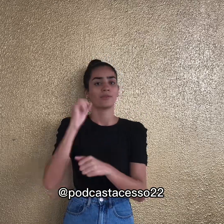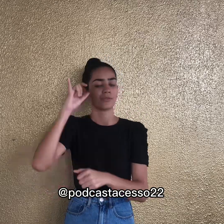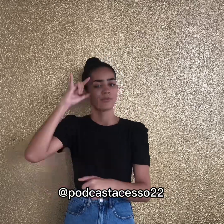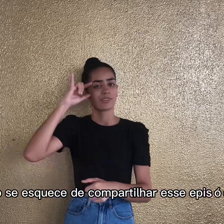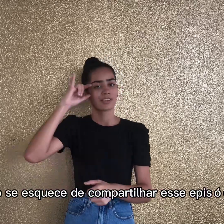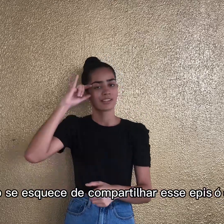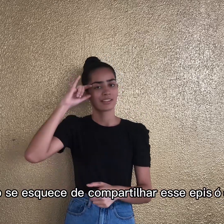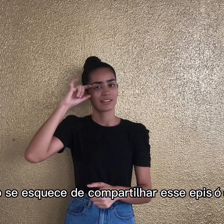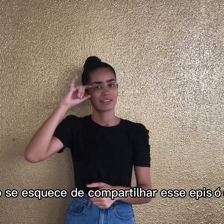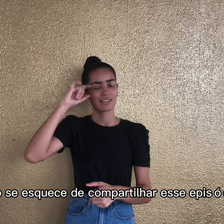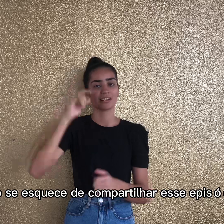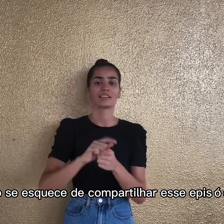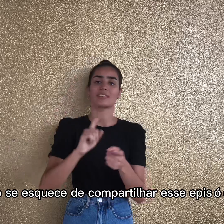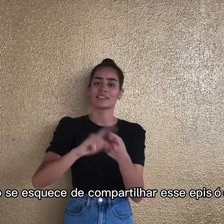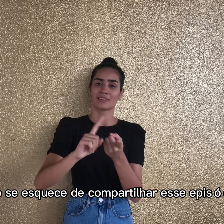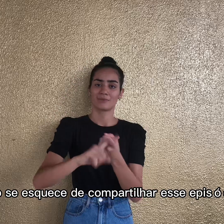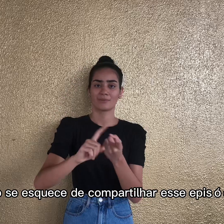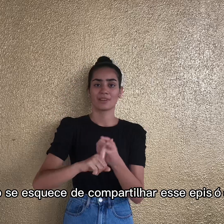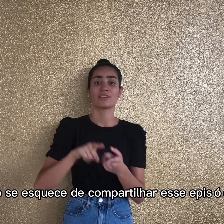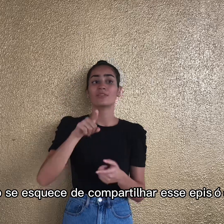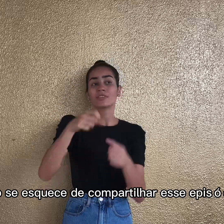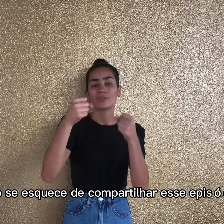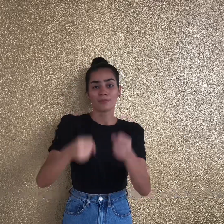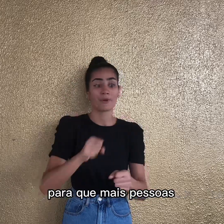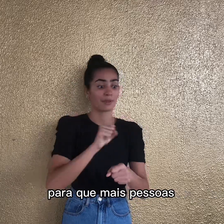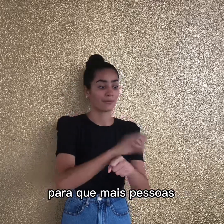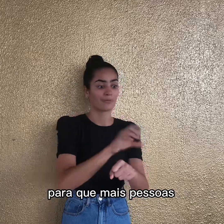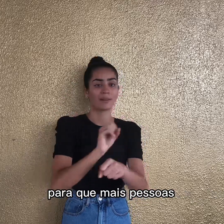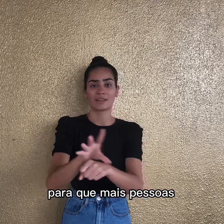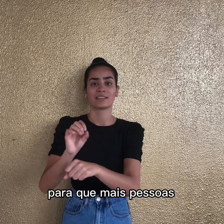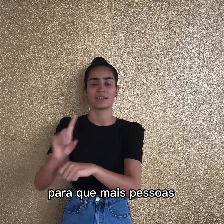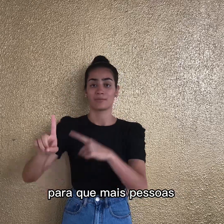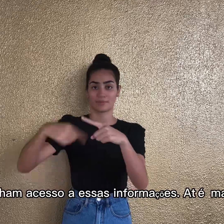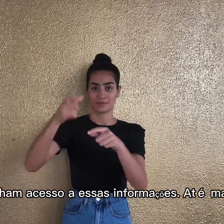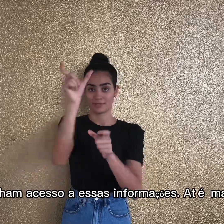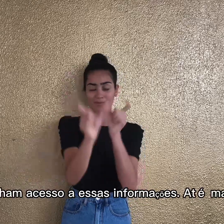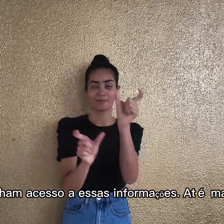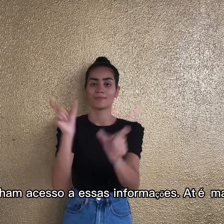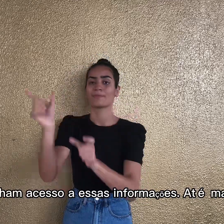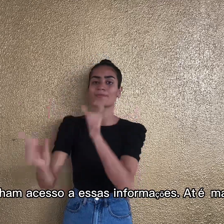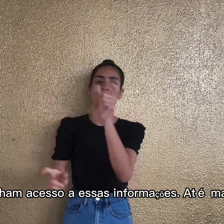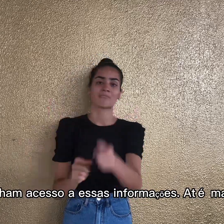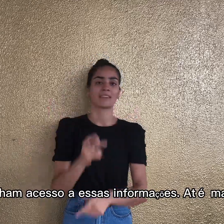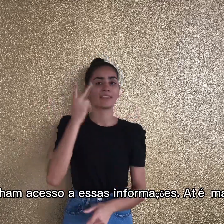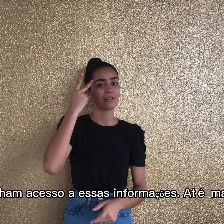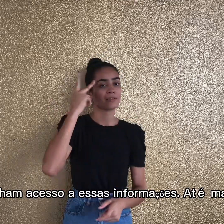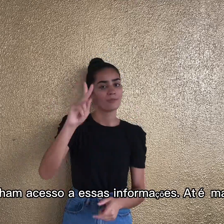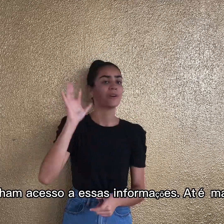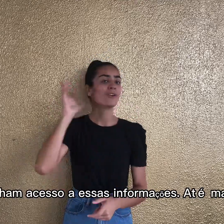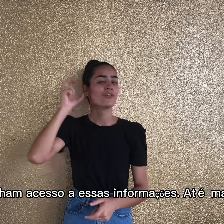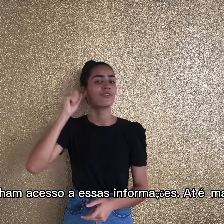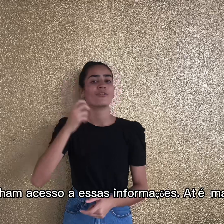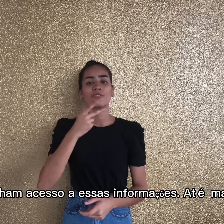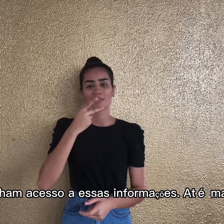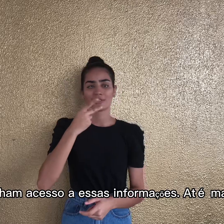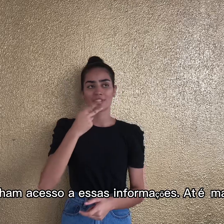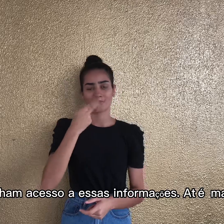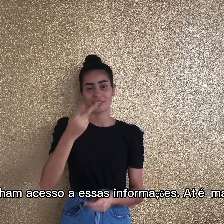@podcastacesso22. Não se esquece de compartilhar esse episódio, para que mais pessoas tenham acesso a essas informações. Até mais!